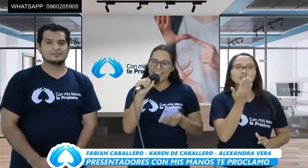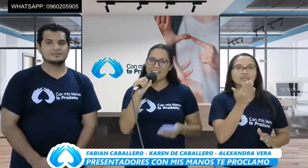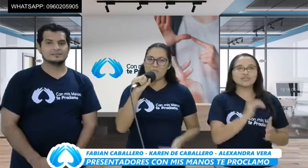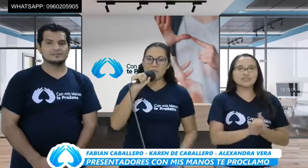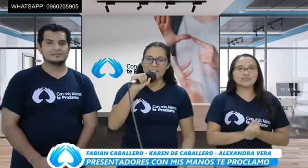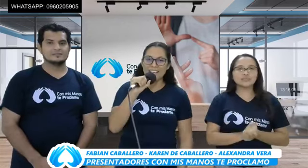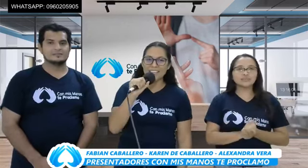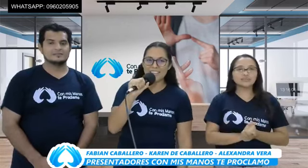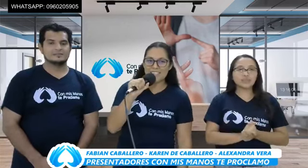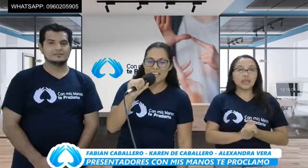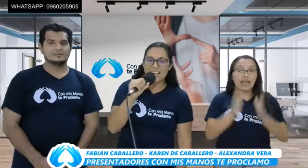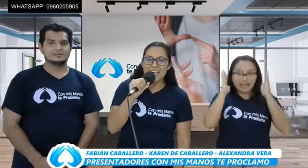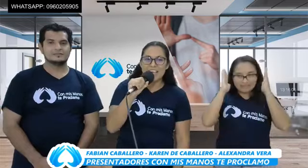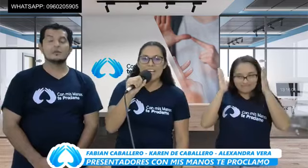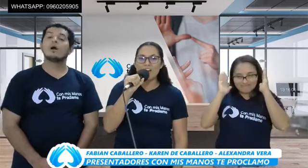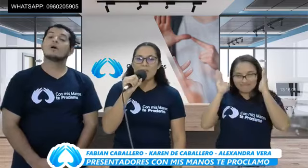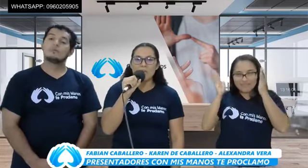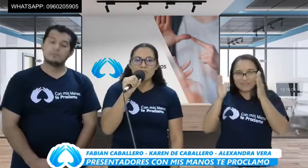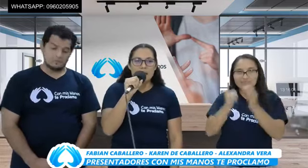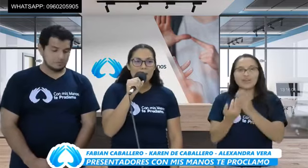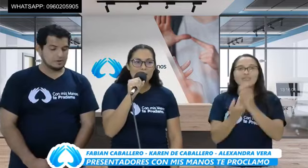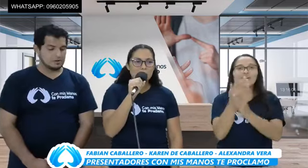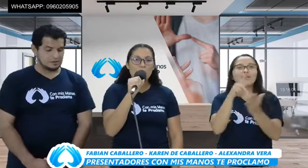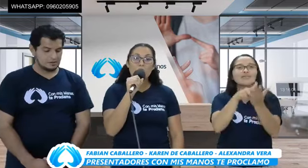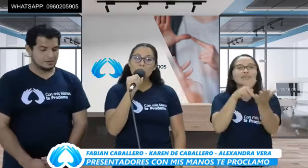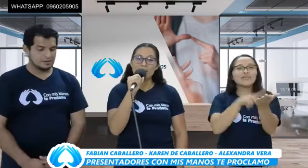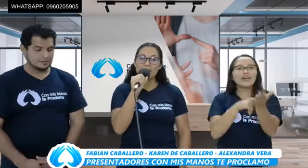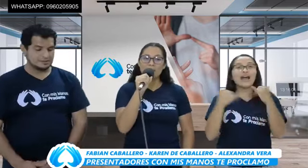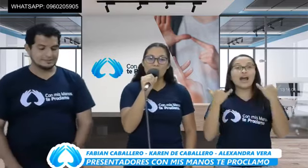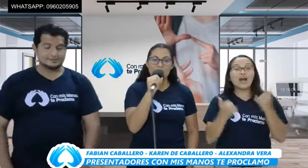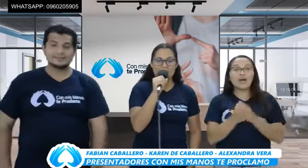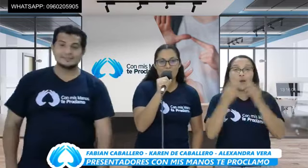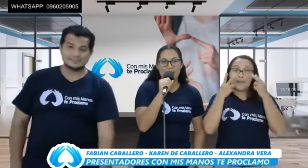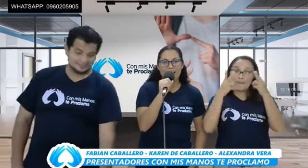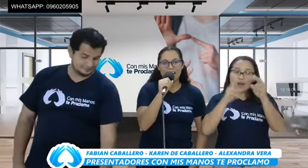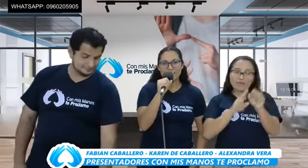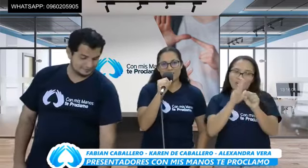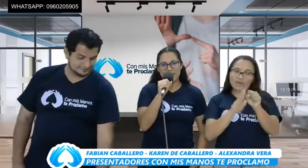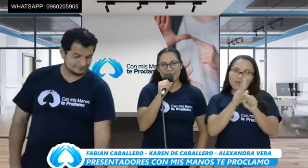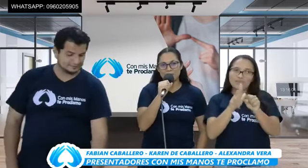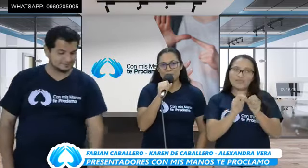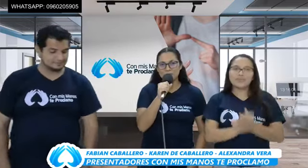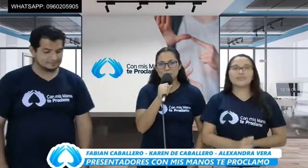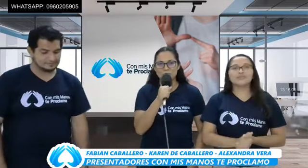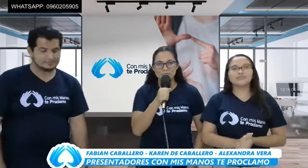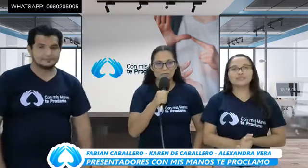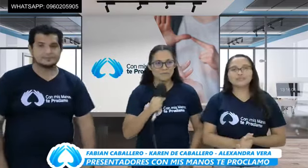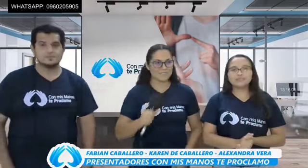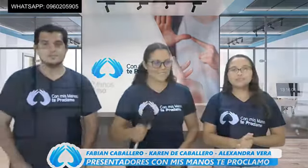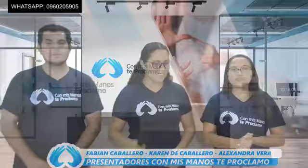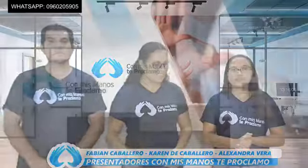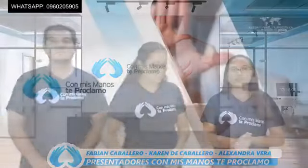que tienen que estar muy pendientes. Y ahora vamos a ver un video que nos han hecho llegar.